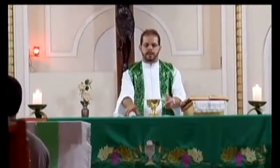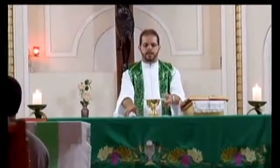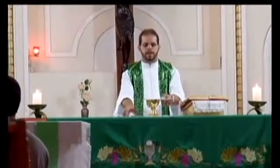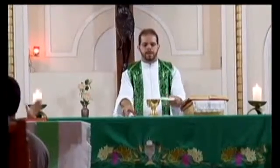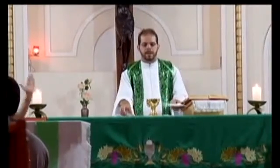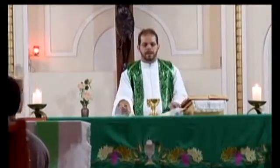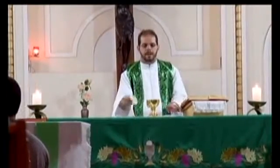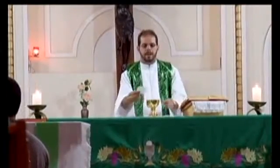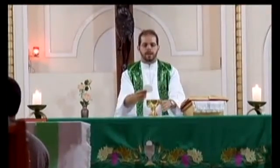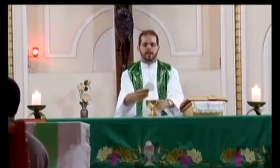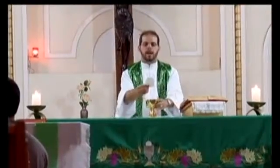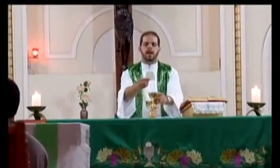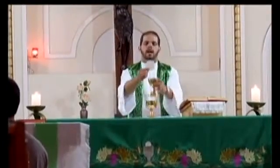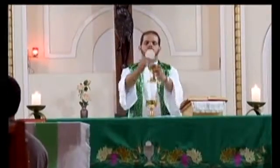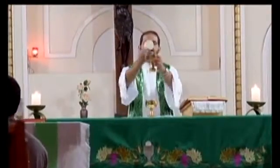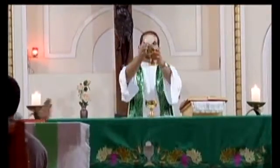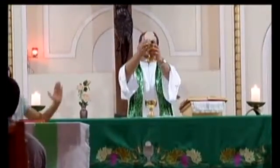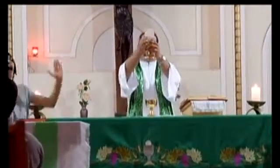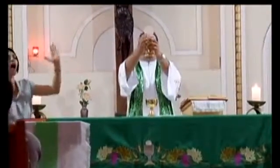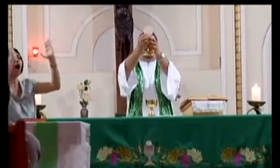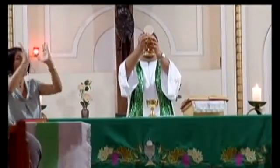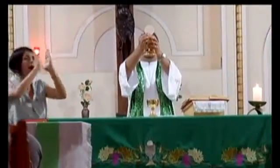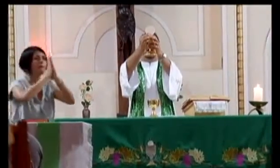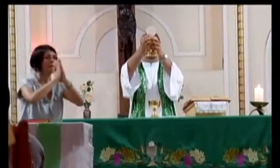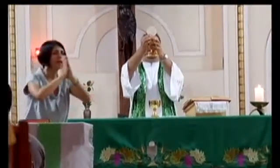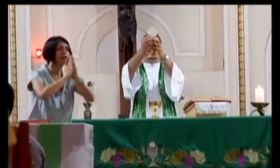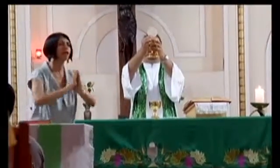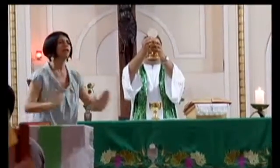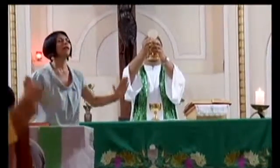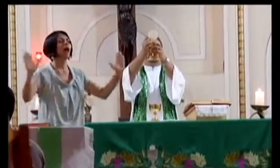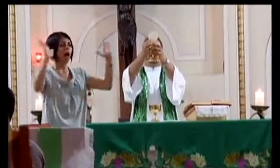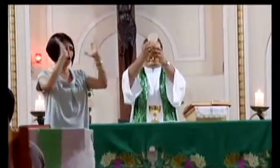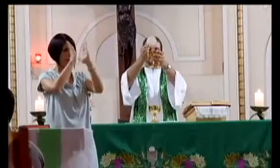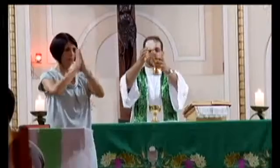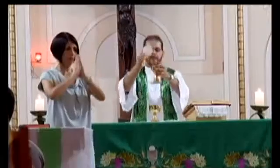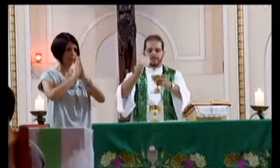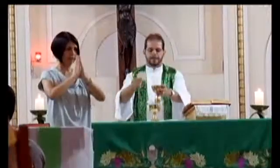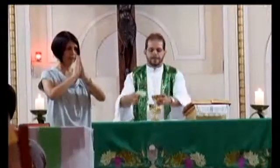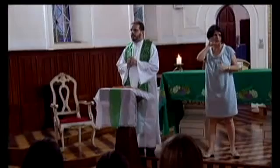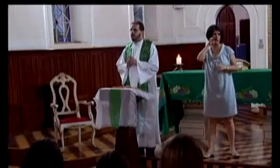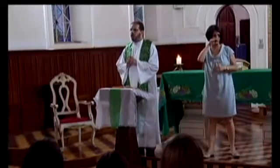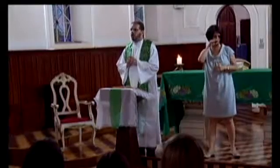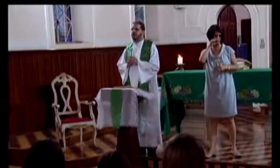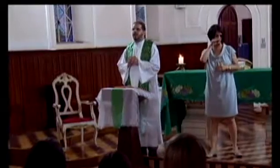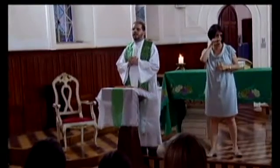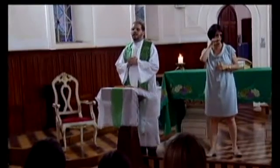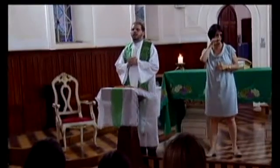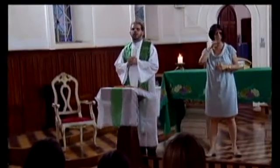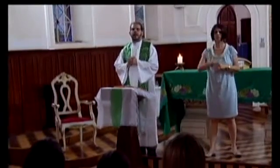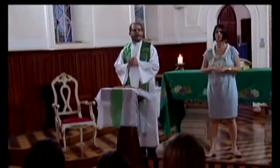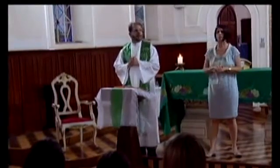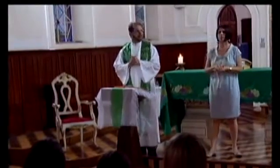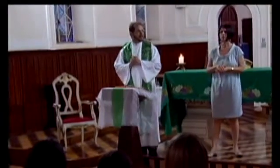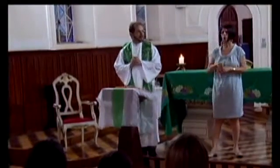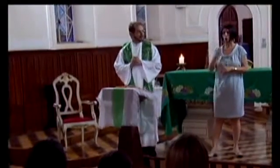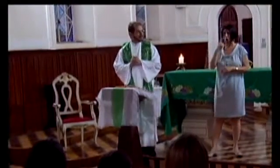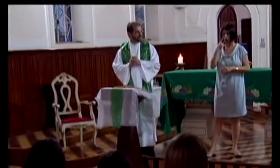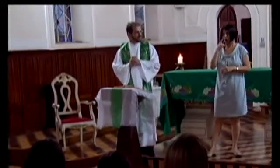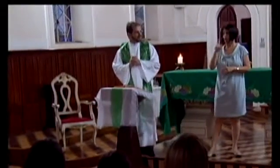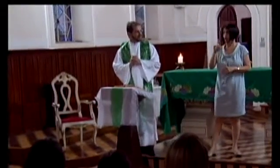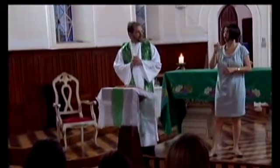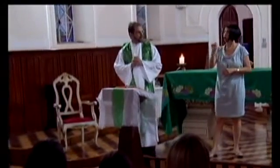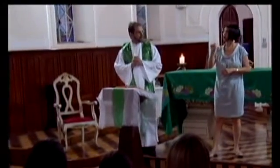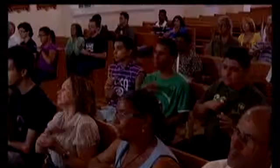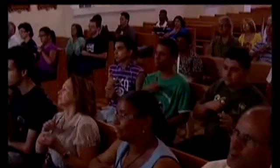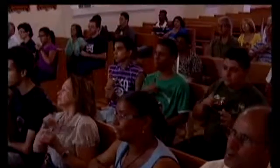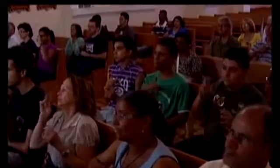Essa é a Missa dos Surdos na Capela Bom Pastor, no bairro Nova Suíça, região oeste da capital. Aqui, tudo é